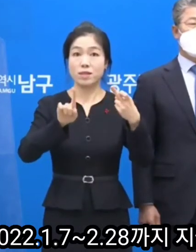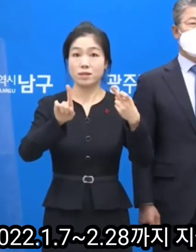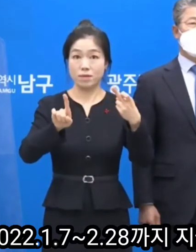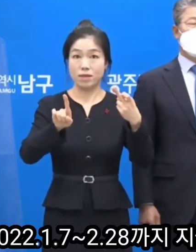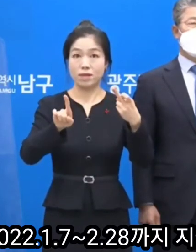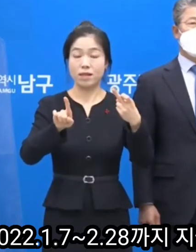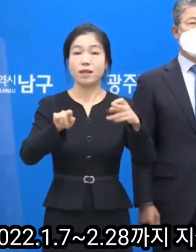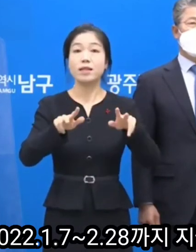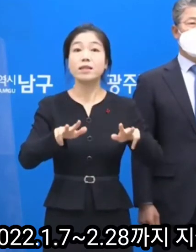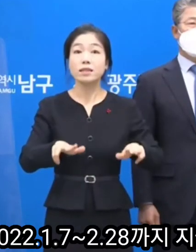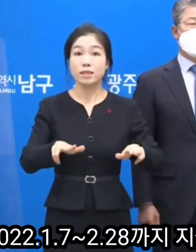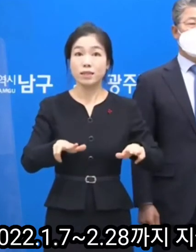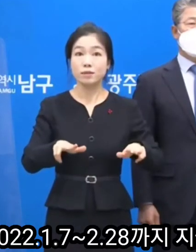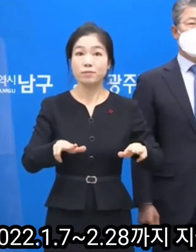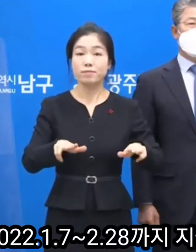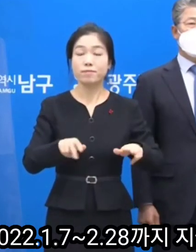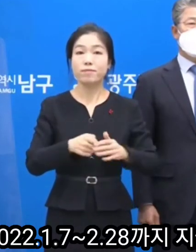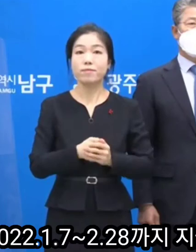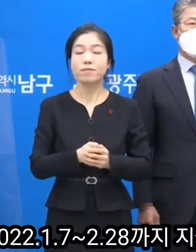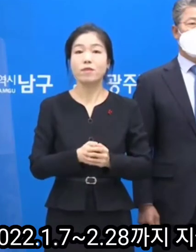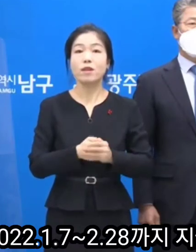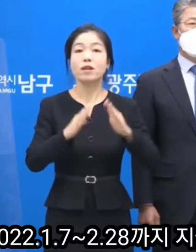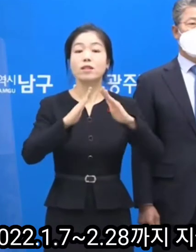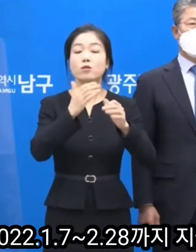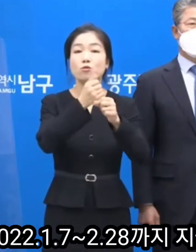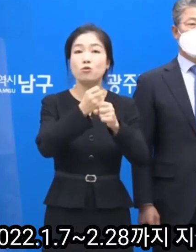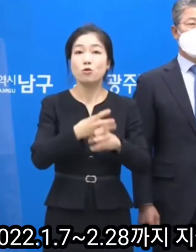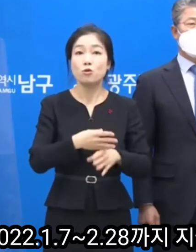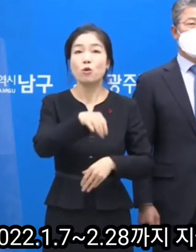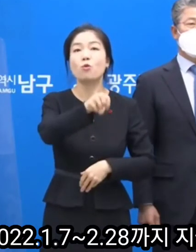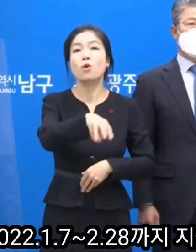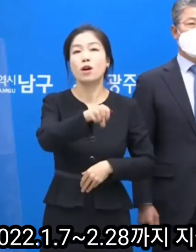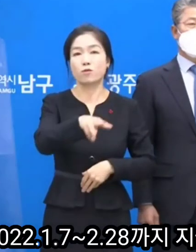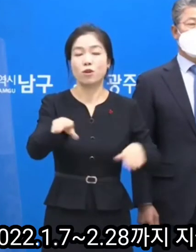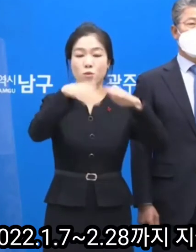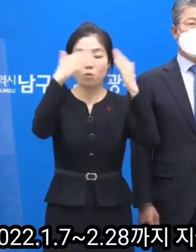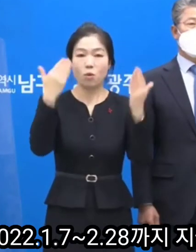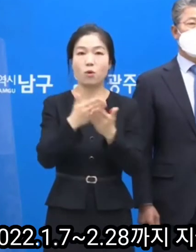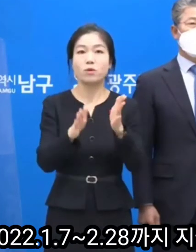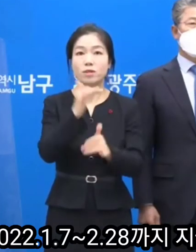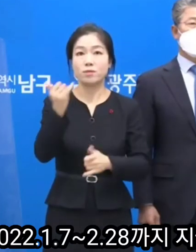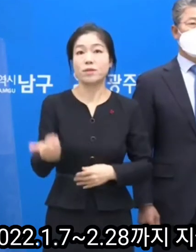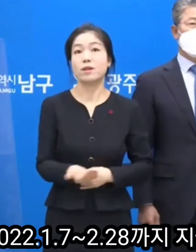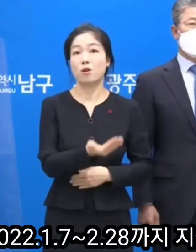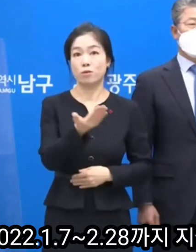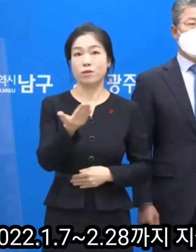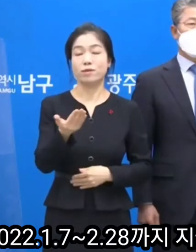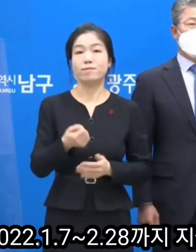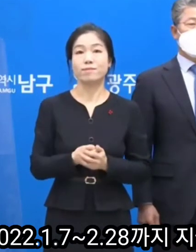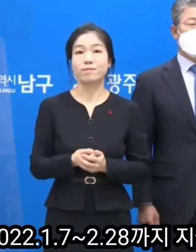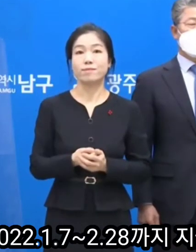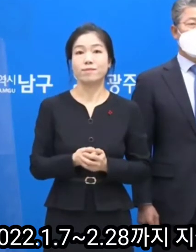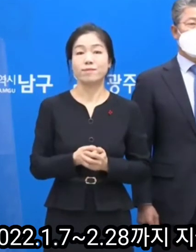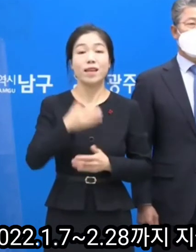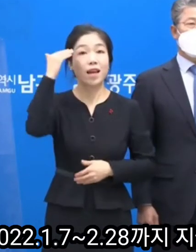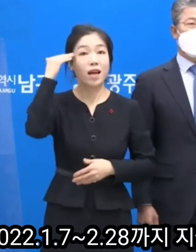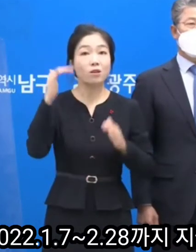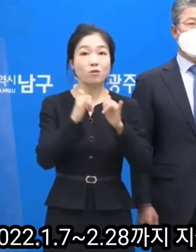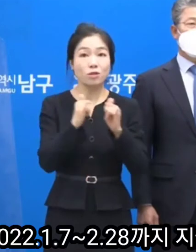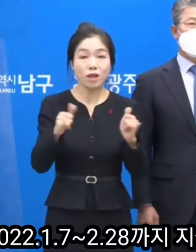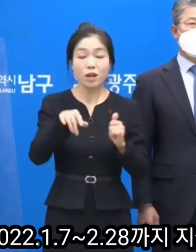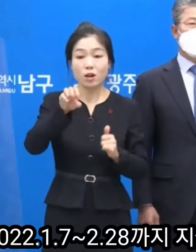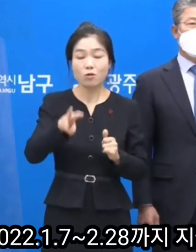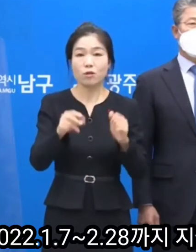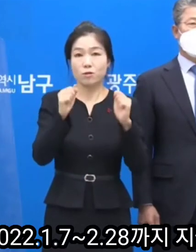현재 광주광역시에 주민등록을 두고 있는 모든 시민입니다. 내국인은 물론